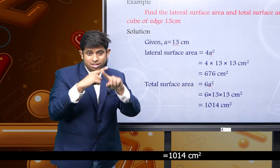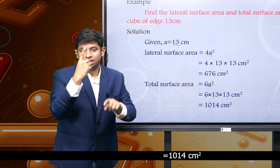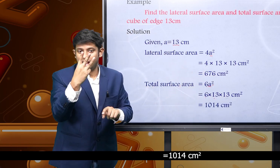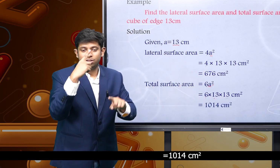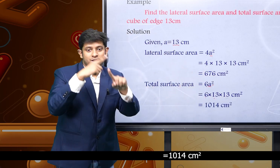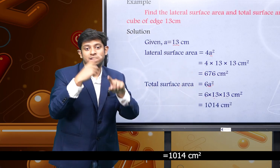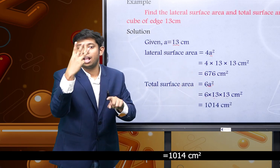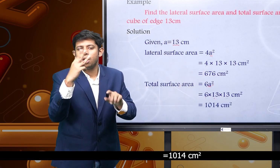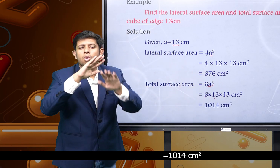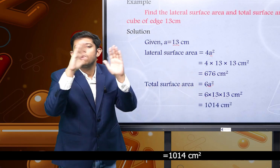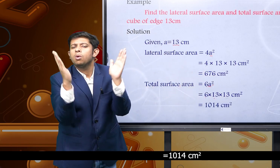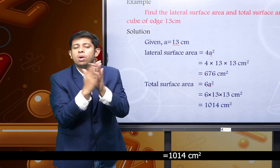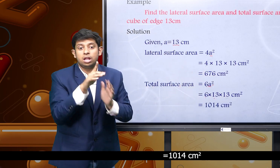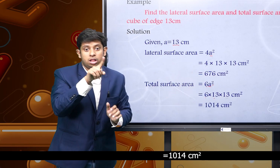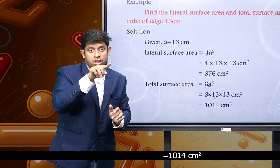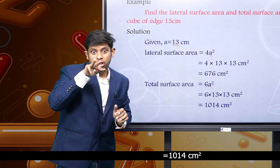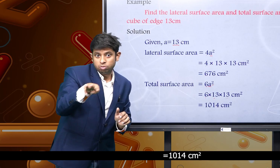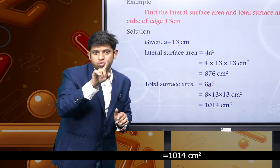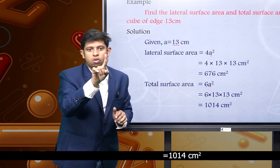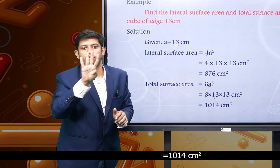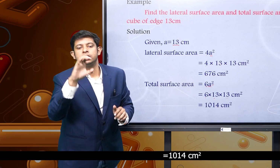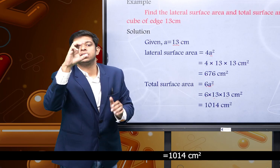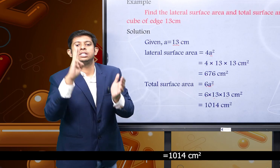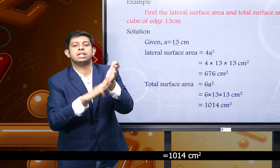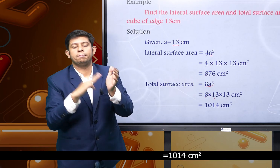बरोबर 1014 सेंटीमीटरचा वर्ग.